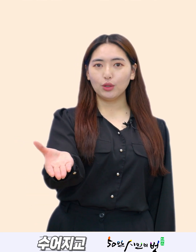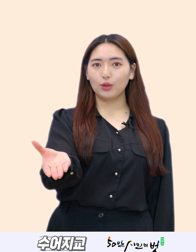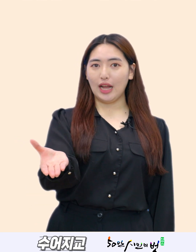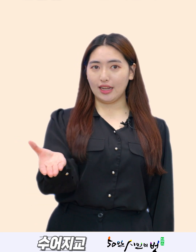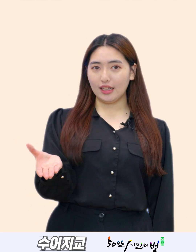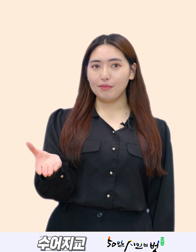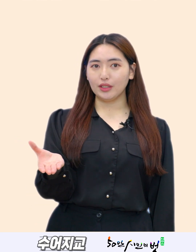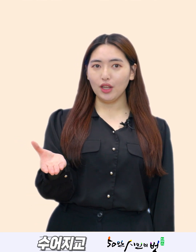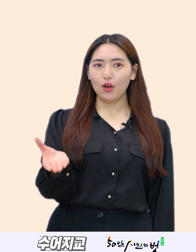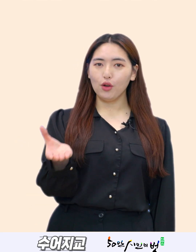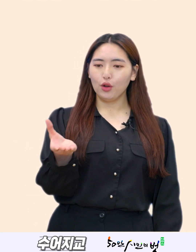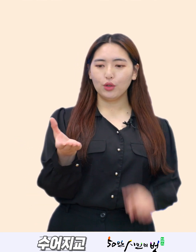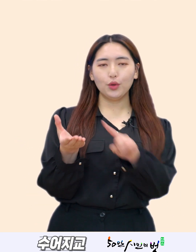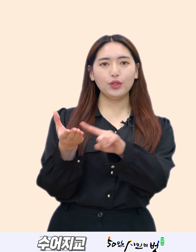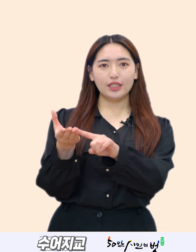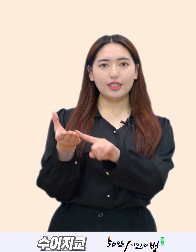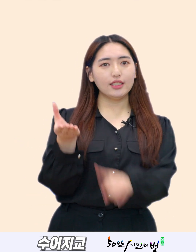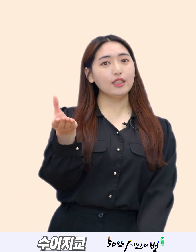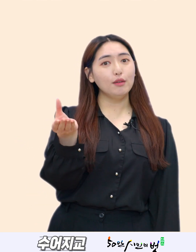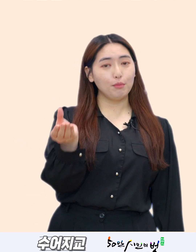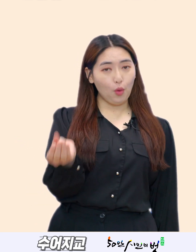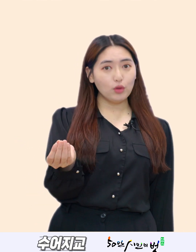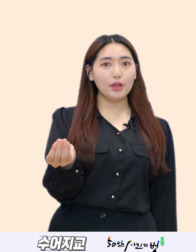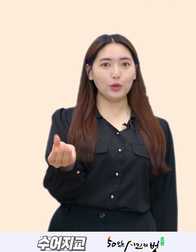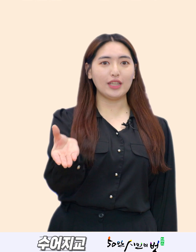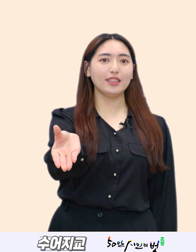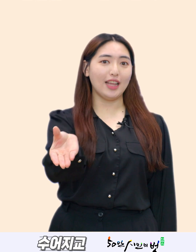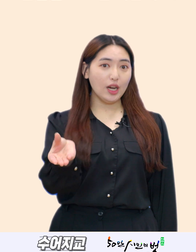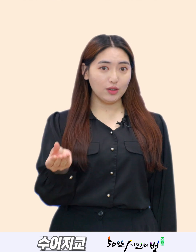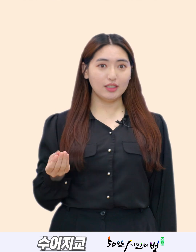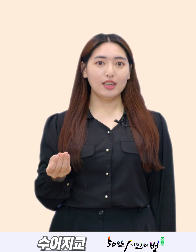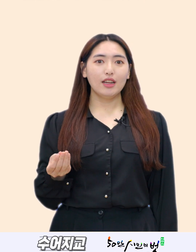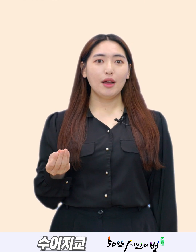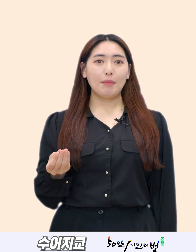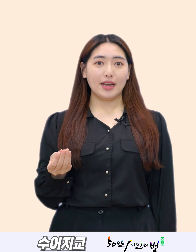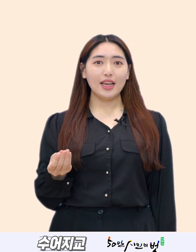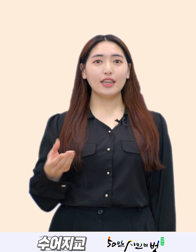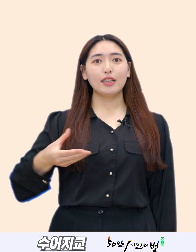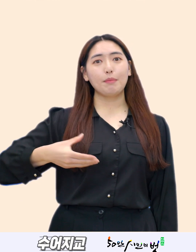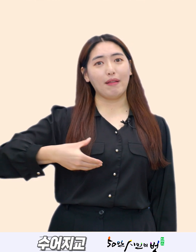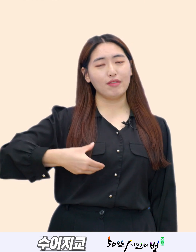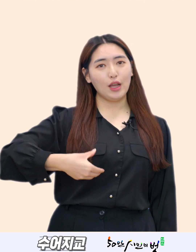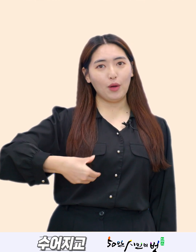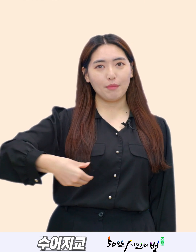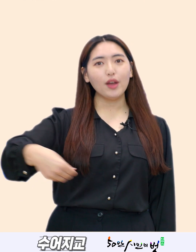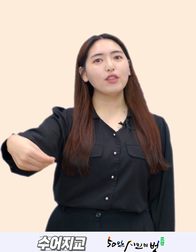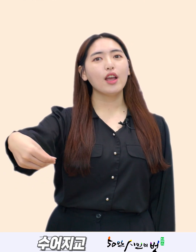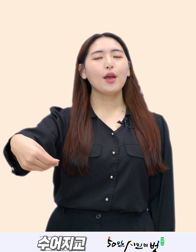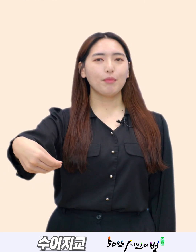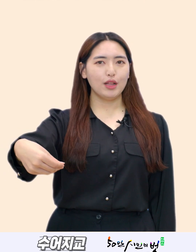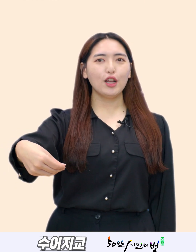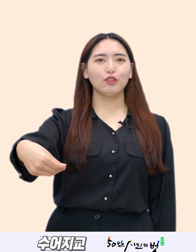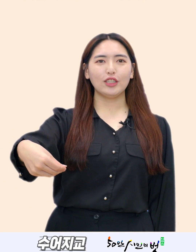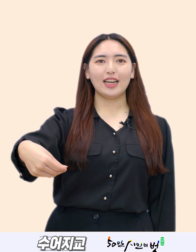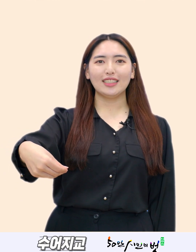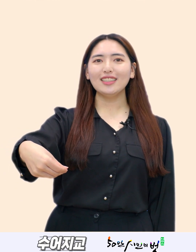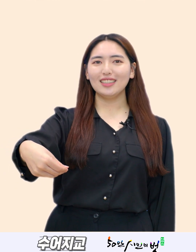안쪽으로 당기면서 손끝을 모으면 되는데요. 방향을 반대로 하면 빌려주다라는